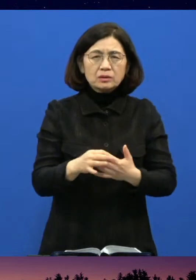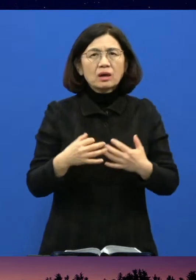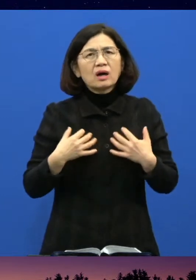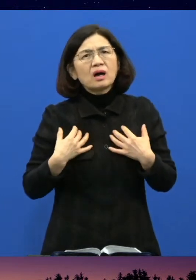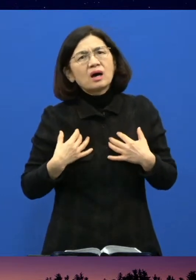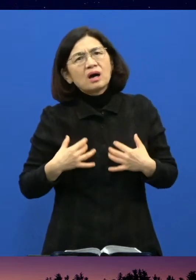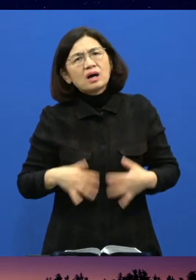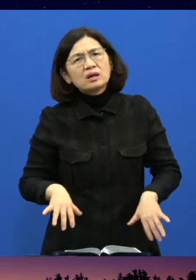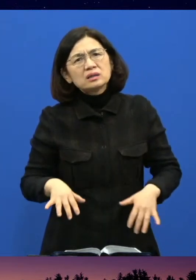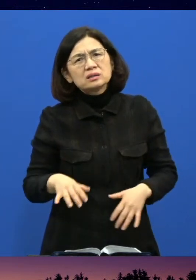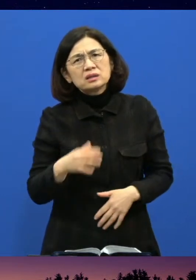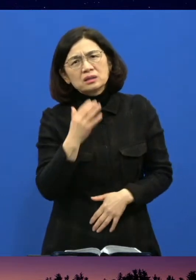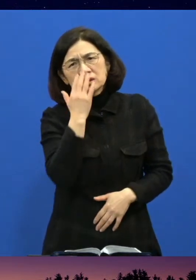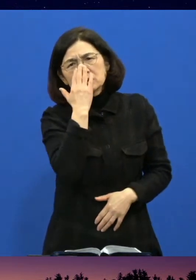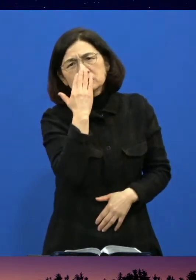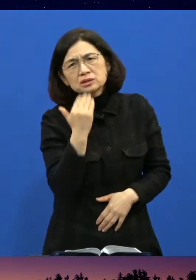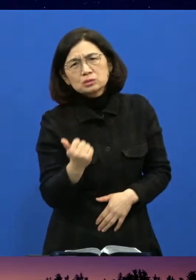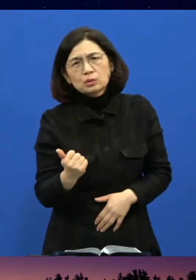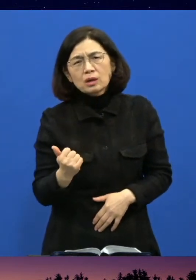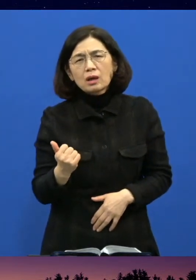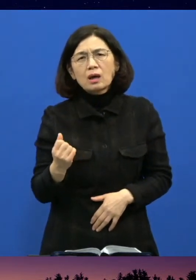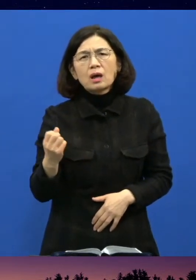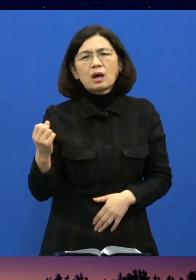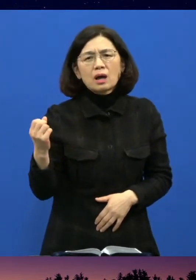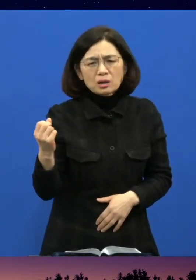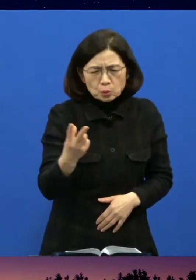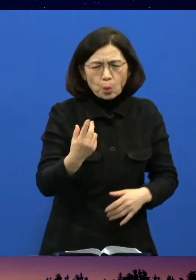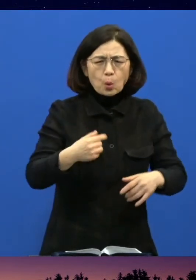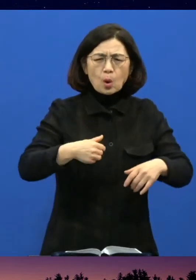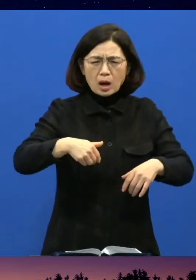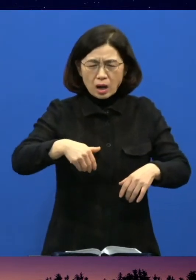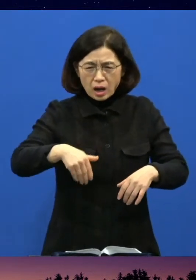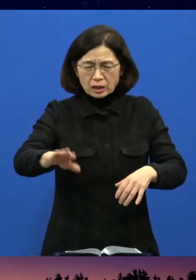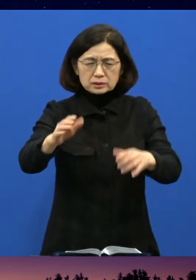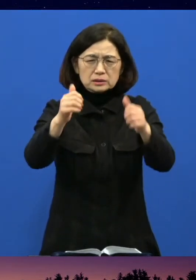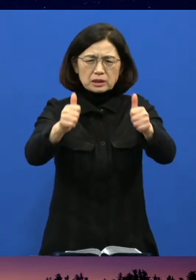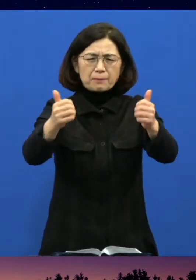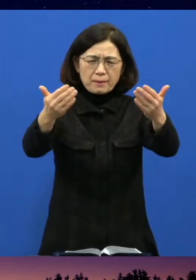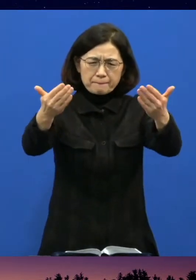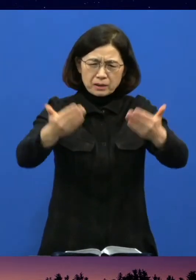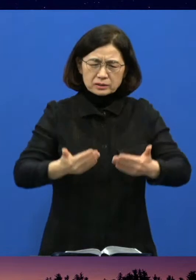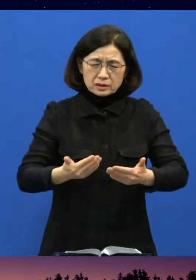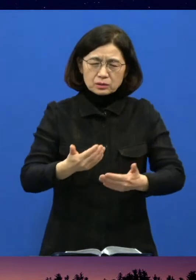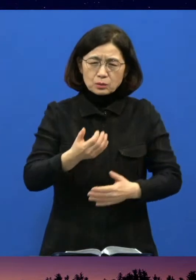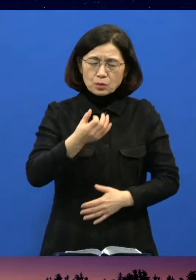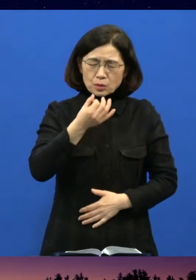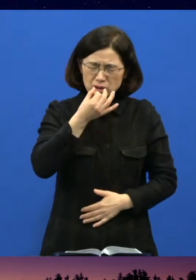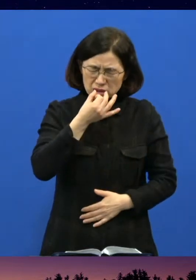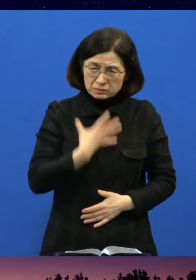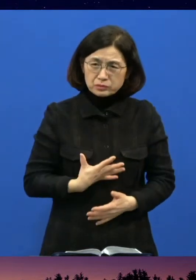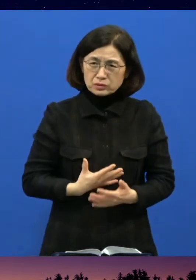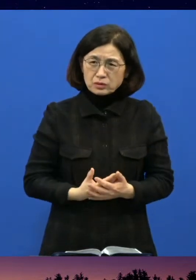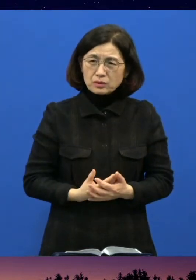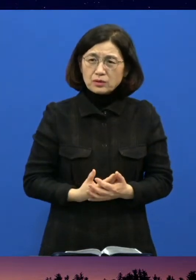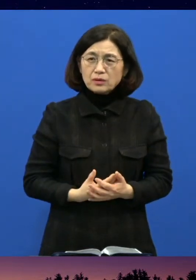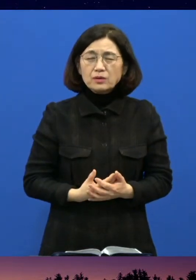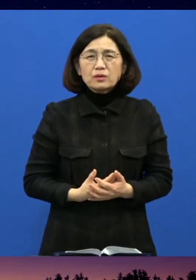지쳐서 나가 떨어지는 거죠. 너무 힘든 거니까. 끊임없이 이제 이겨내기 위해서